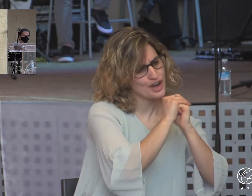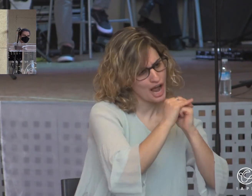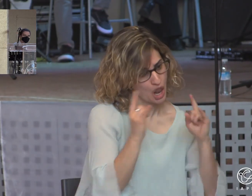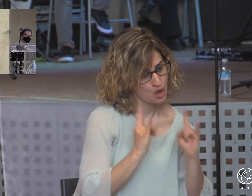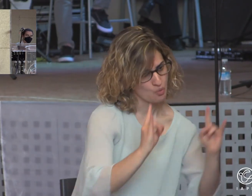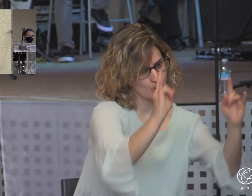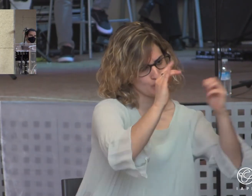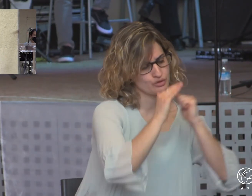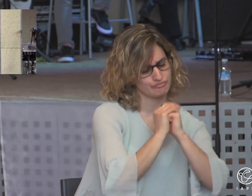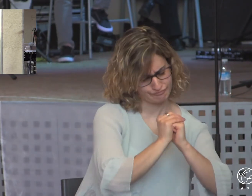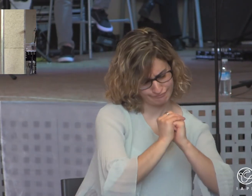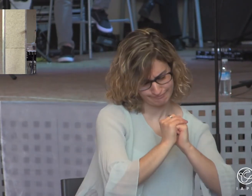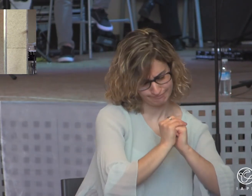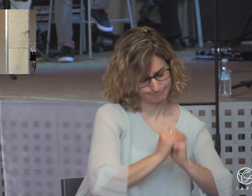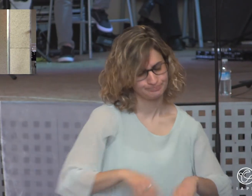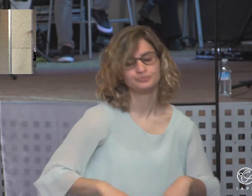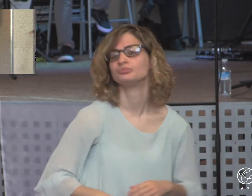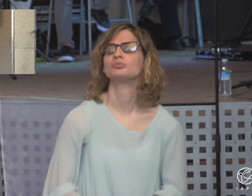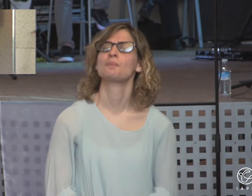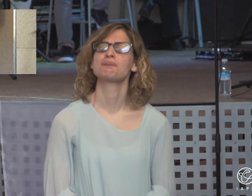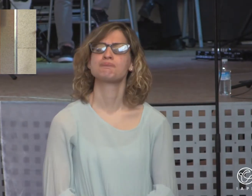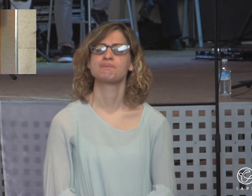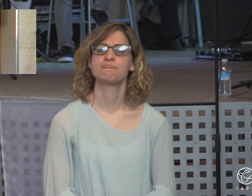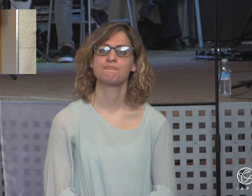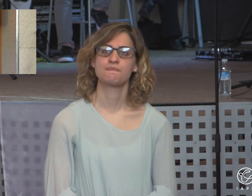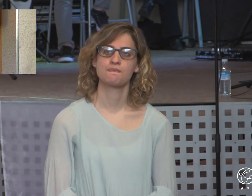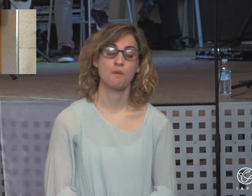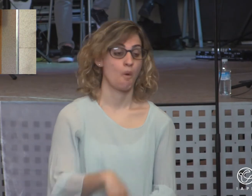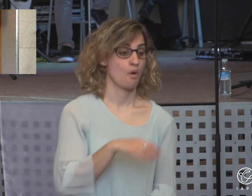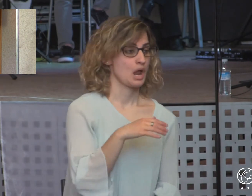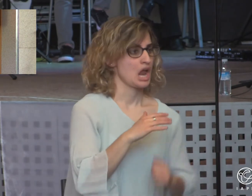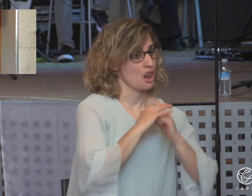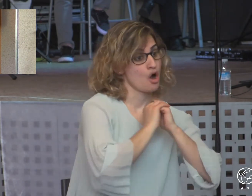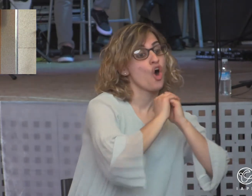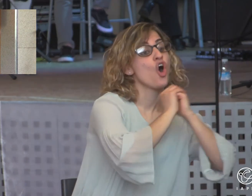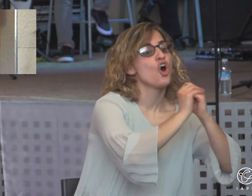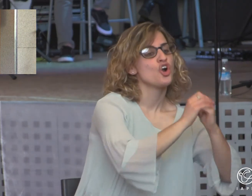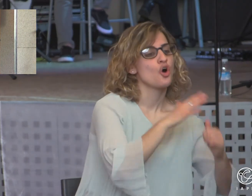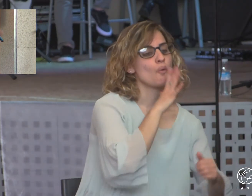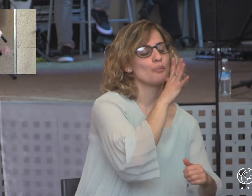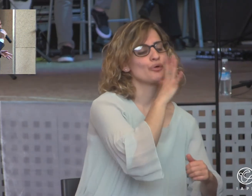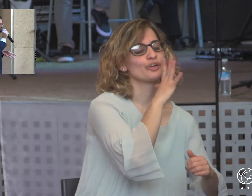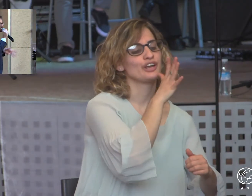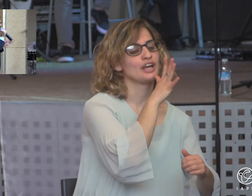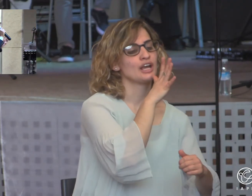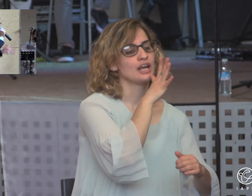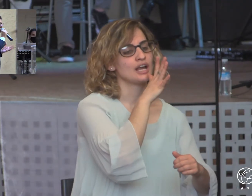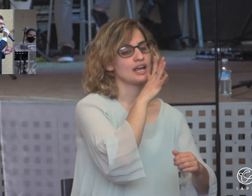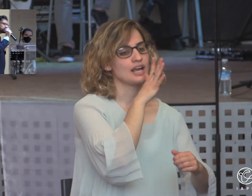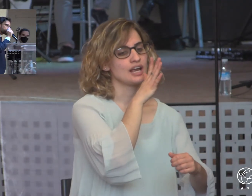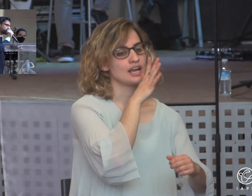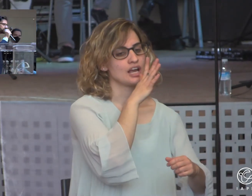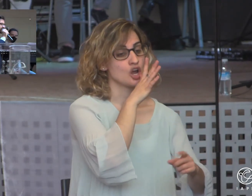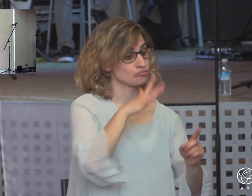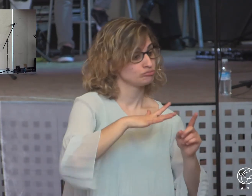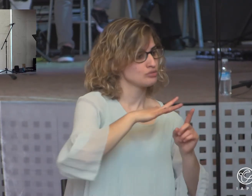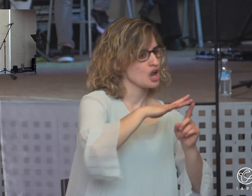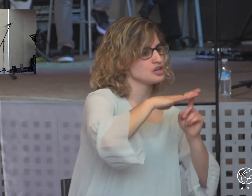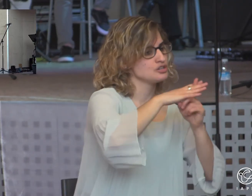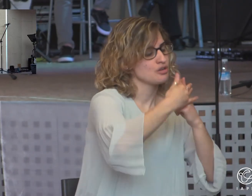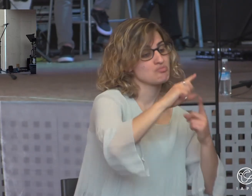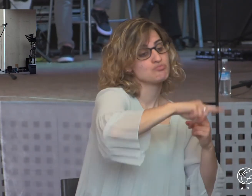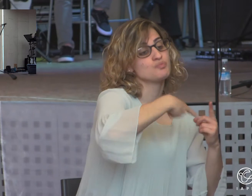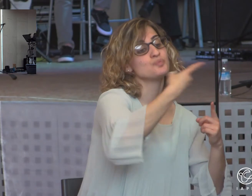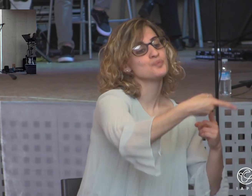Sabía para qué había sido enviado, qué misión le había sido dada